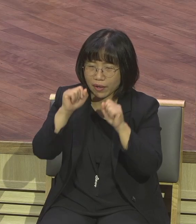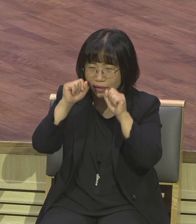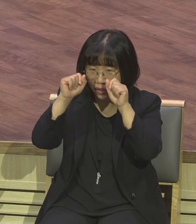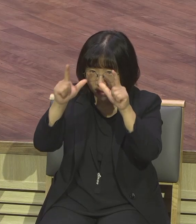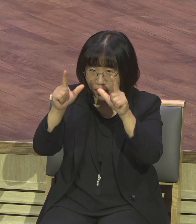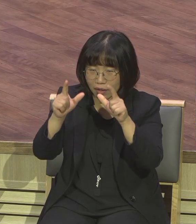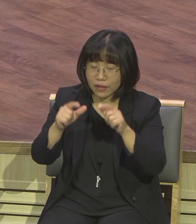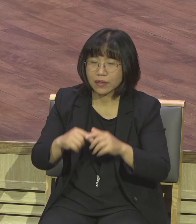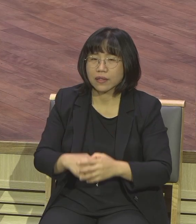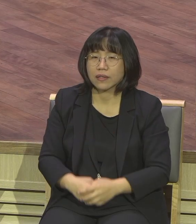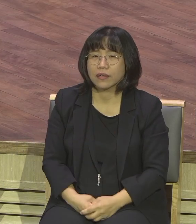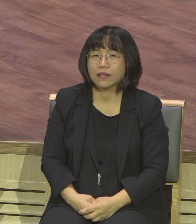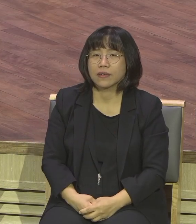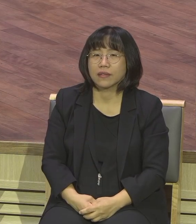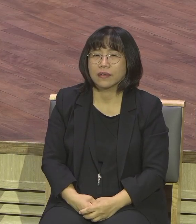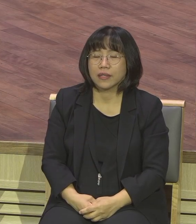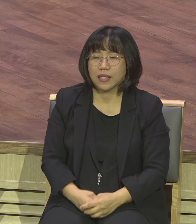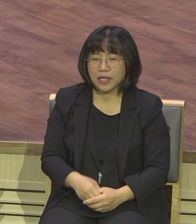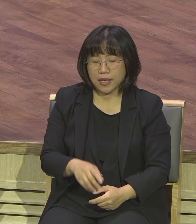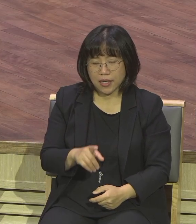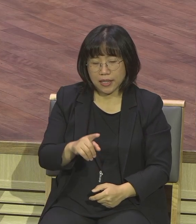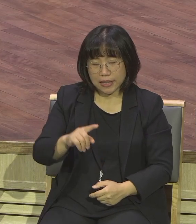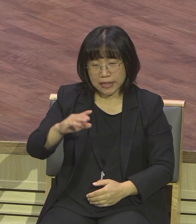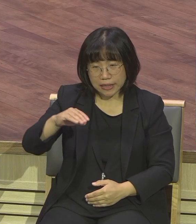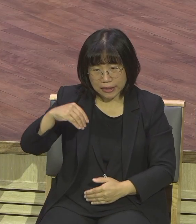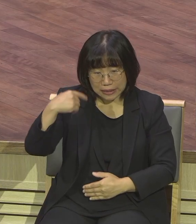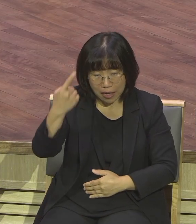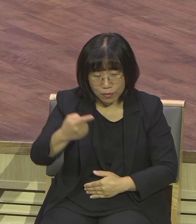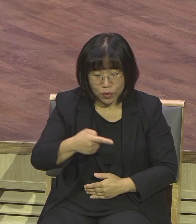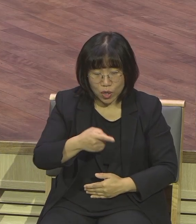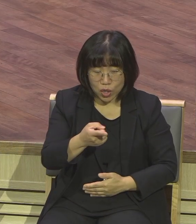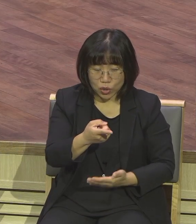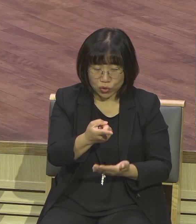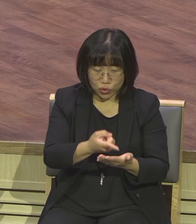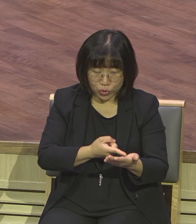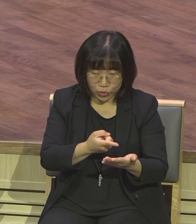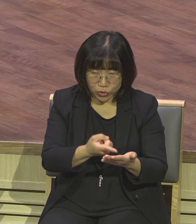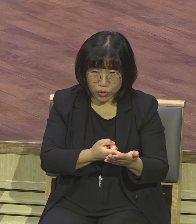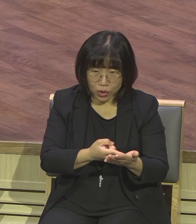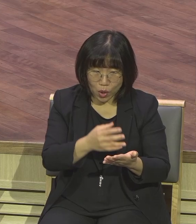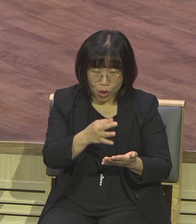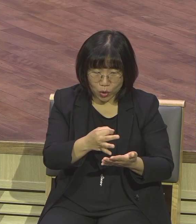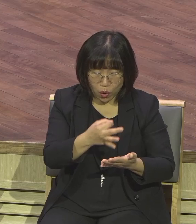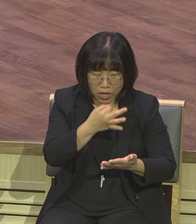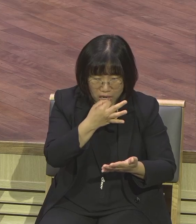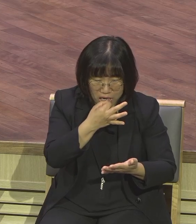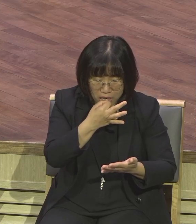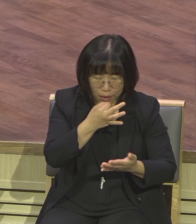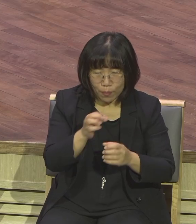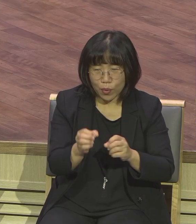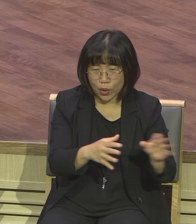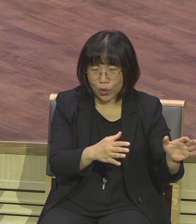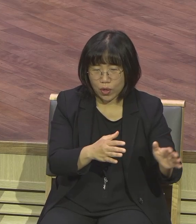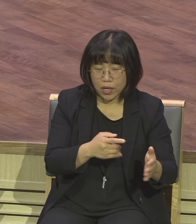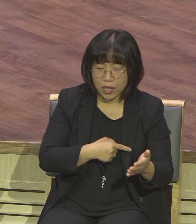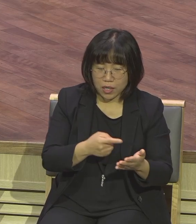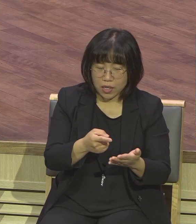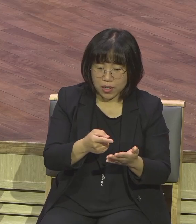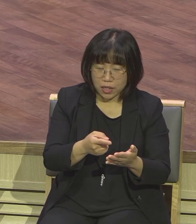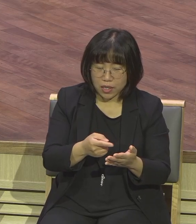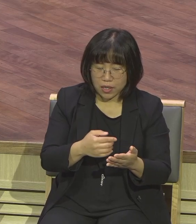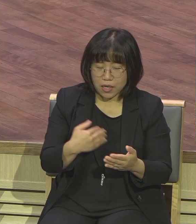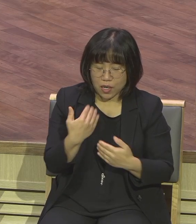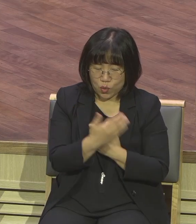교인이라. 그래서 수술하면서 이제 돈 벌라는 게 아니라 하나님 은혜에 보답하는 삶을 살았다. 은혜에 보답하는